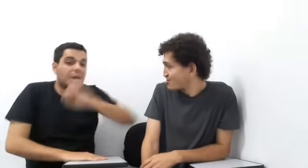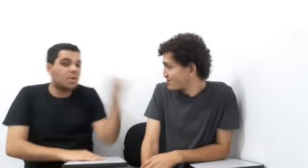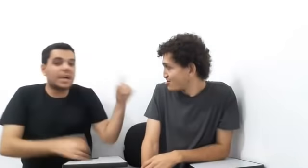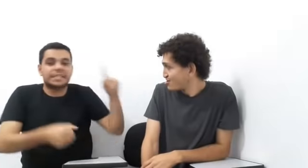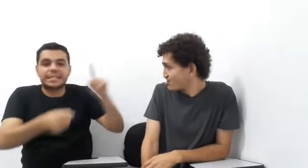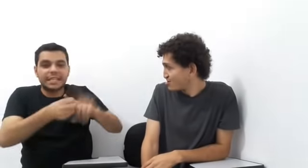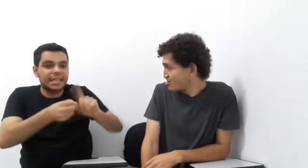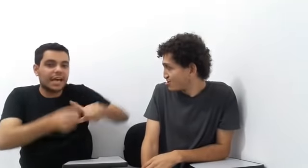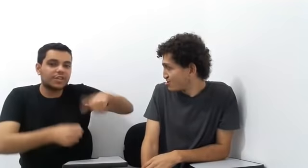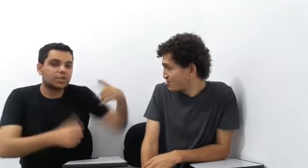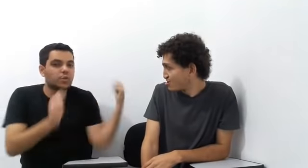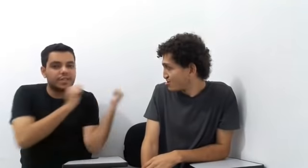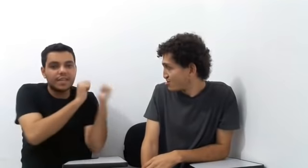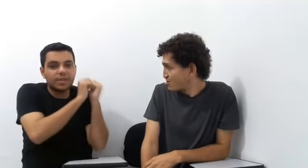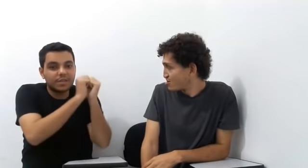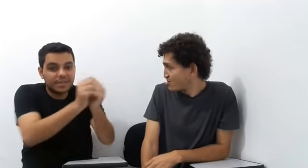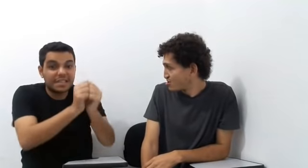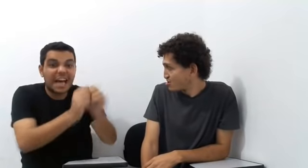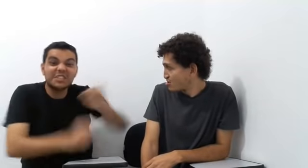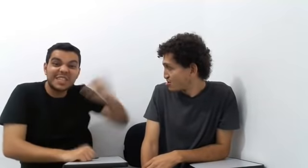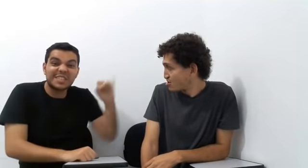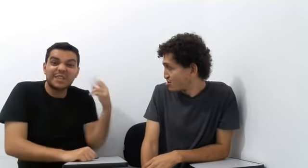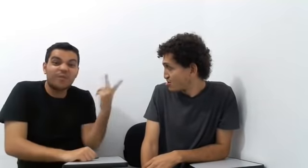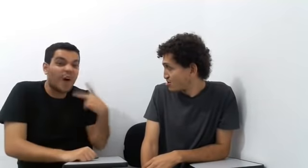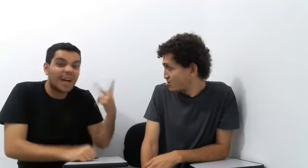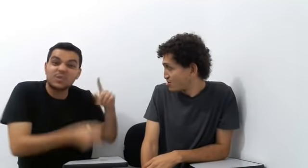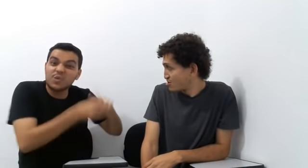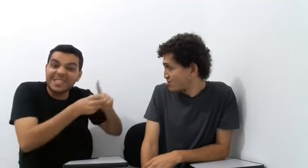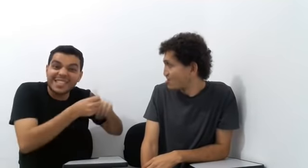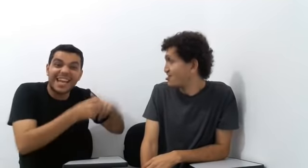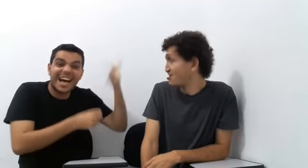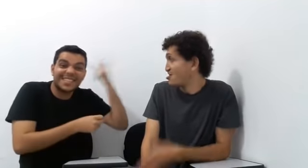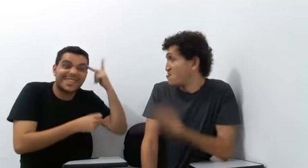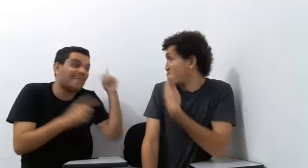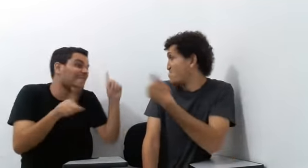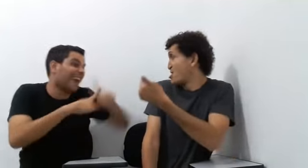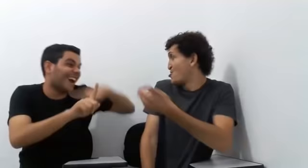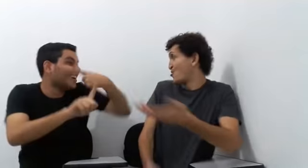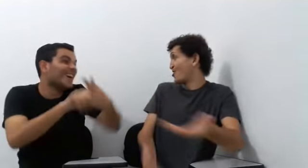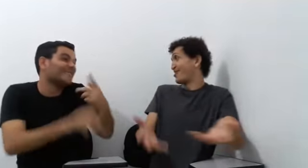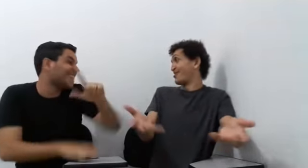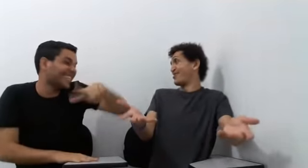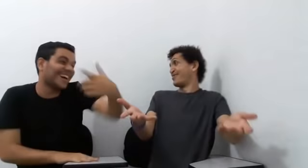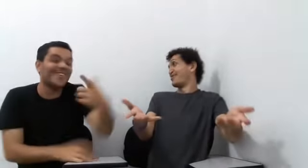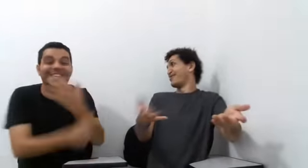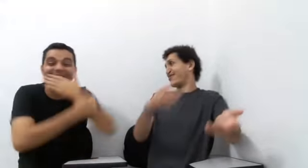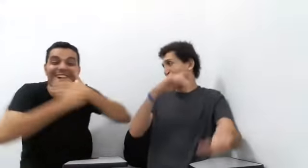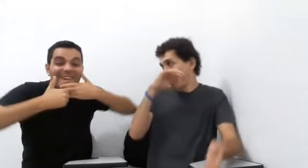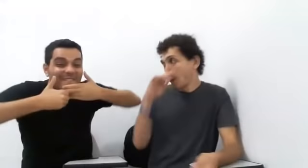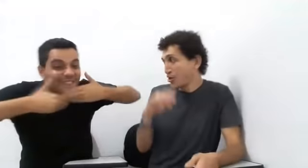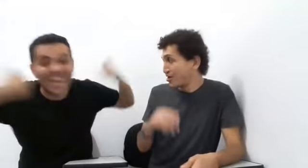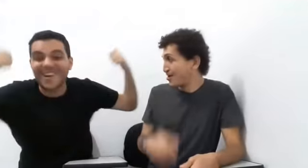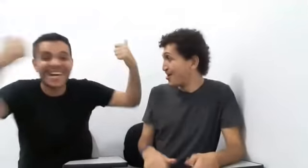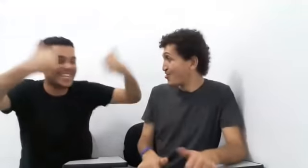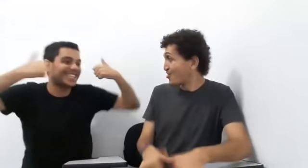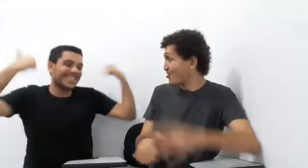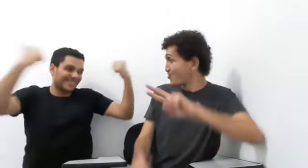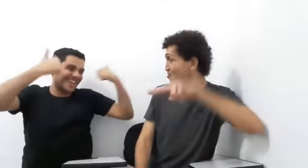Agora, se a gente conseguir na outra cidade, e se for as duas cidades, São Paulo mais a outra, melhor ainda.